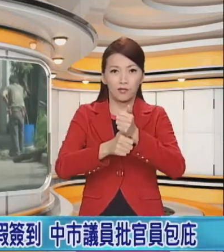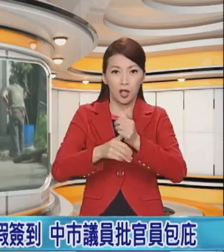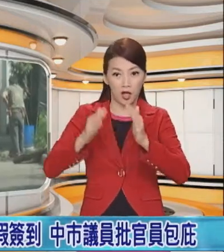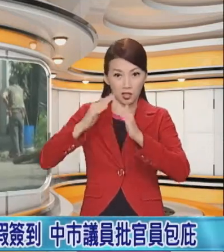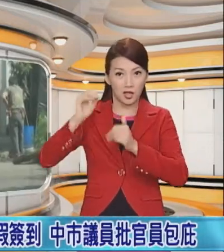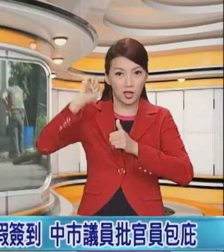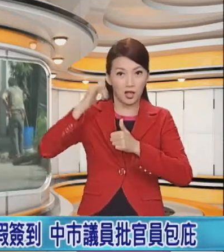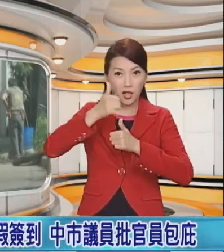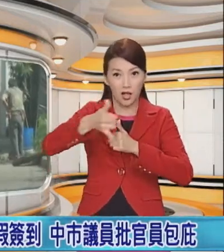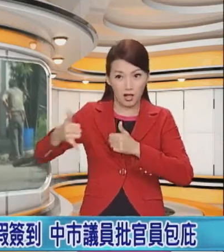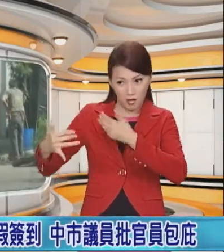誉。